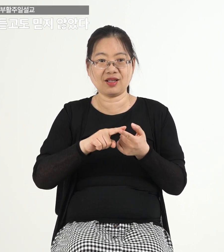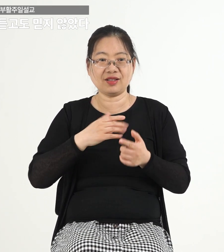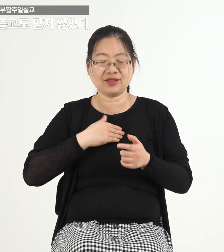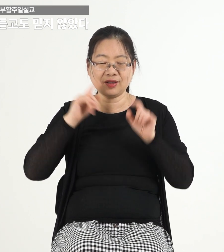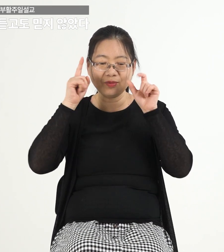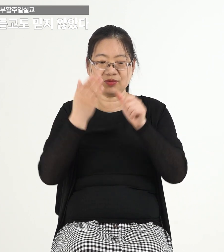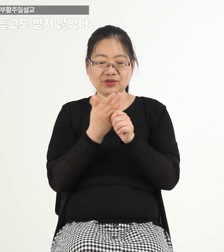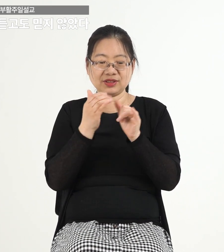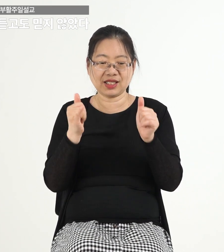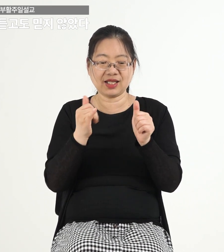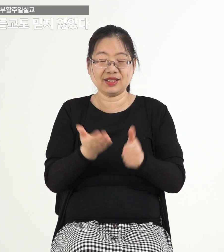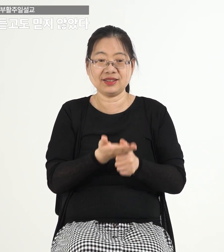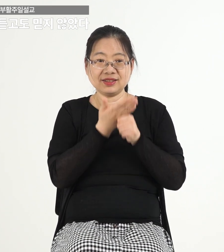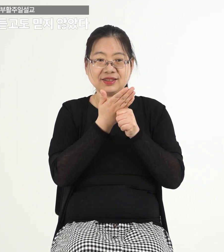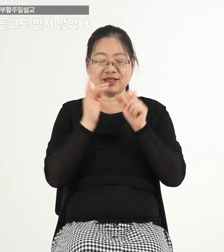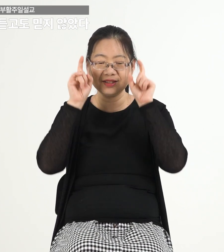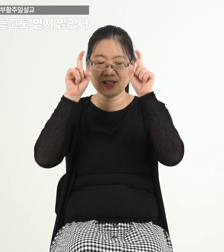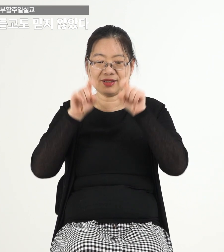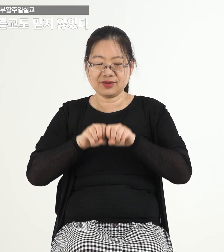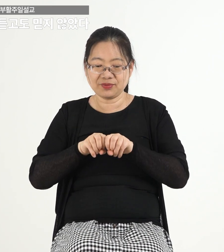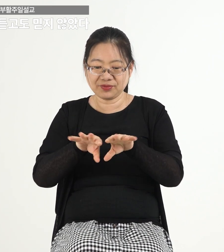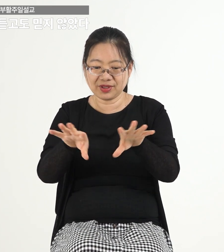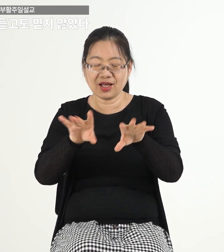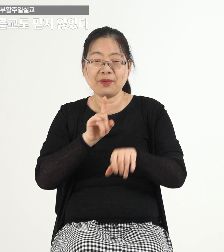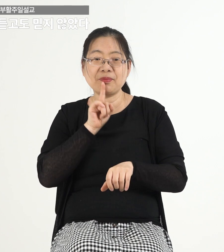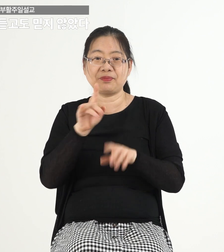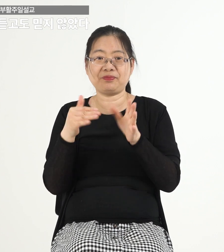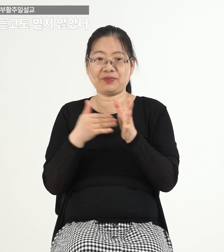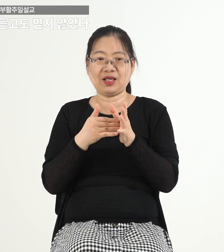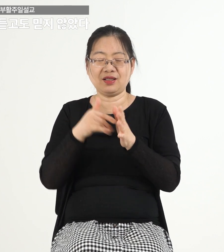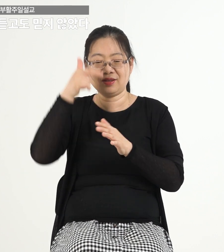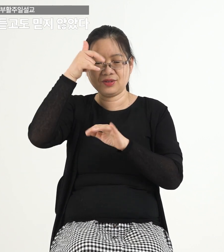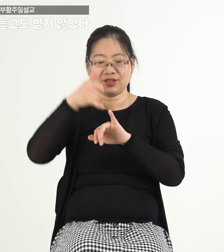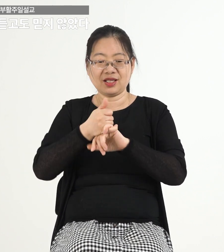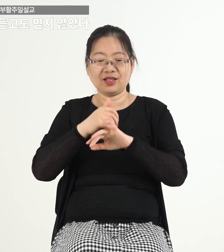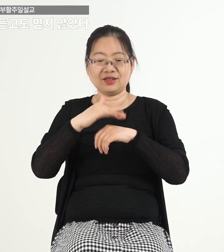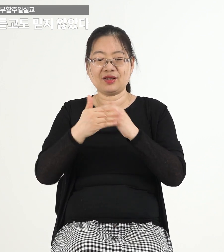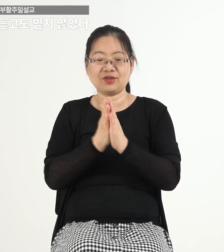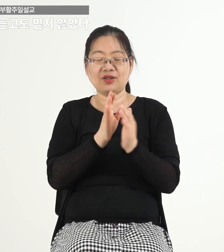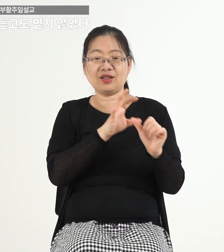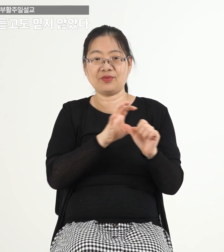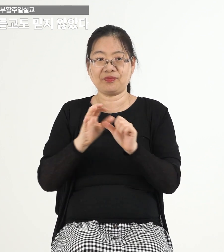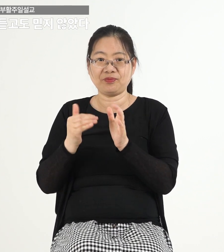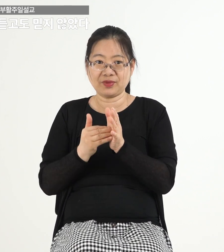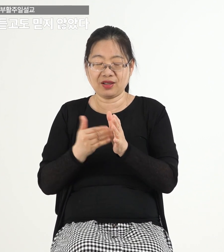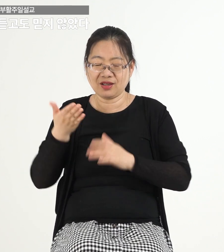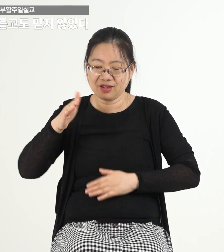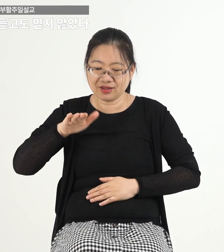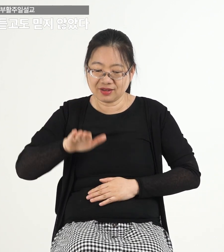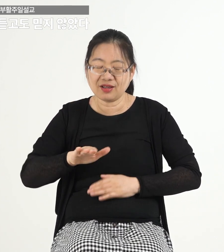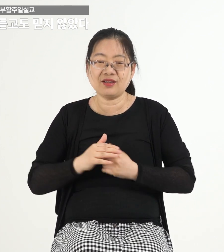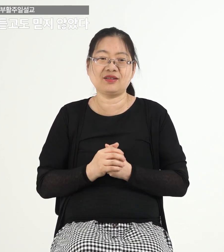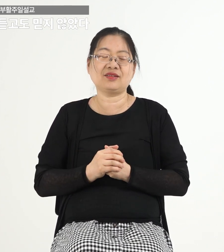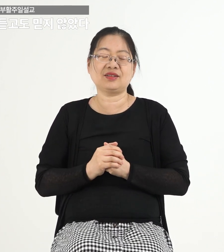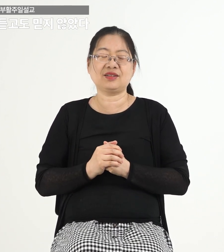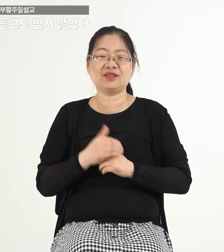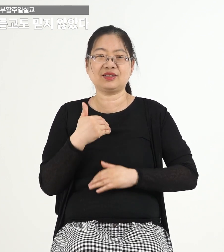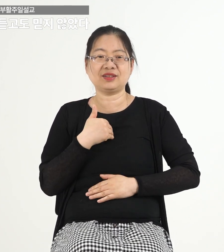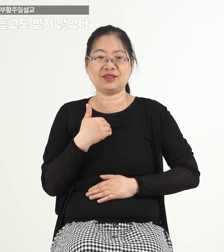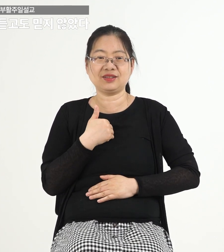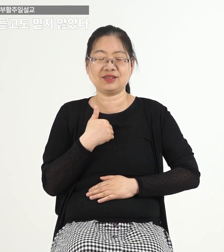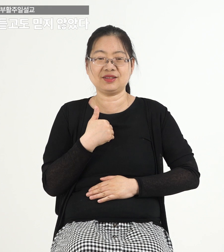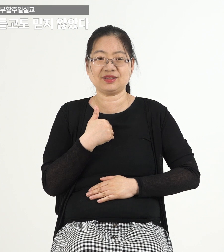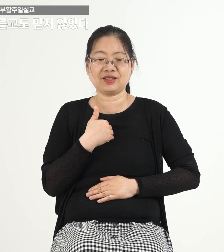목자를 치리니 양들이 흩어지리라 하였음이니라. 구약의 성경을 인용하시죠. 그러나